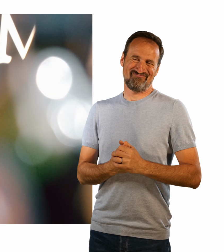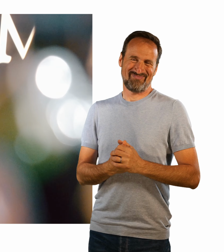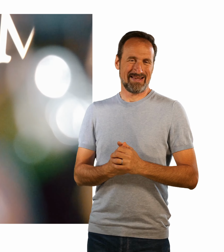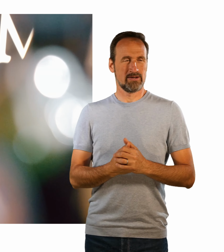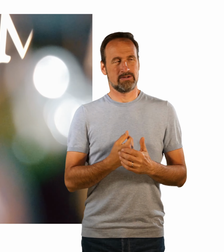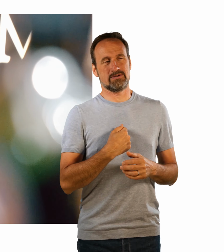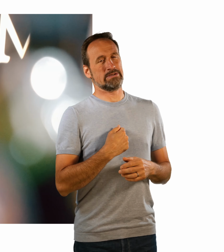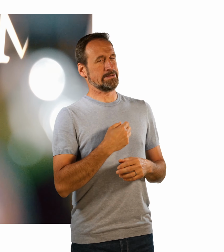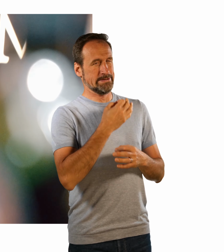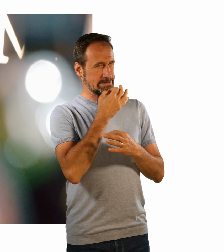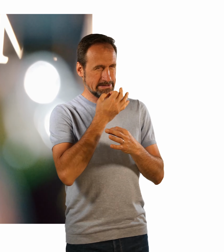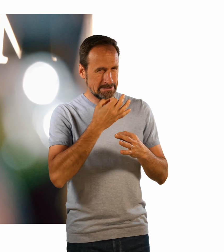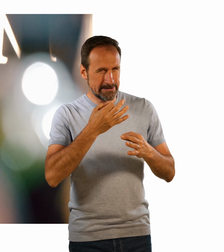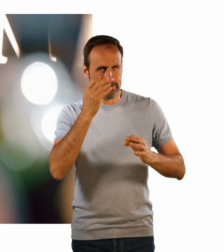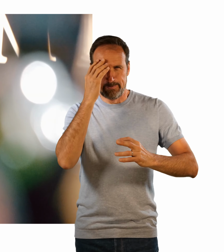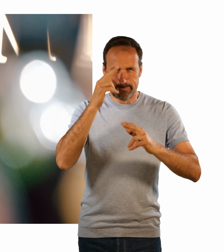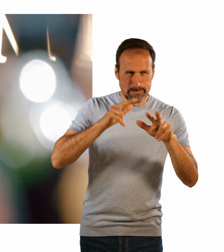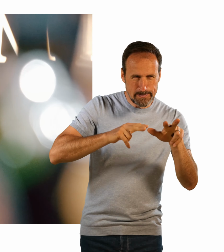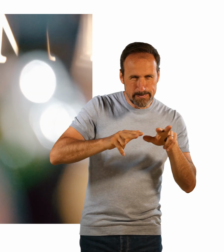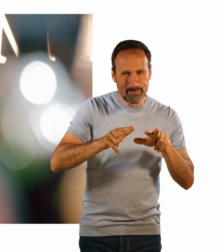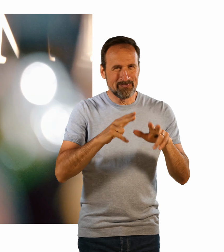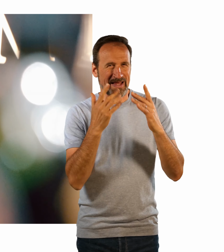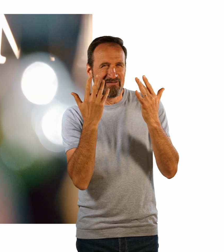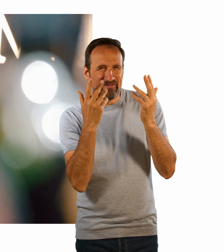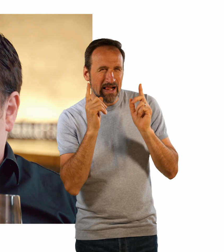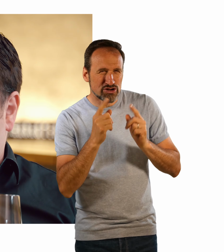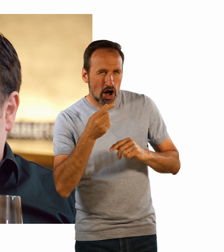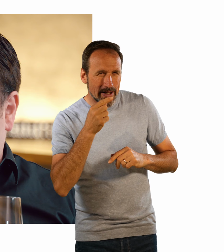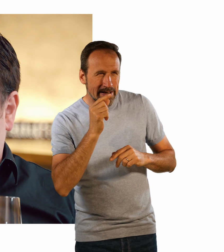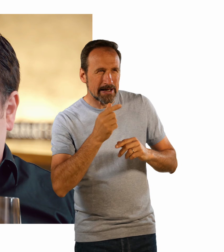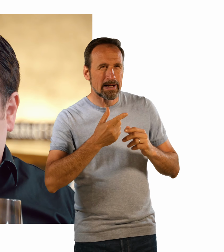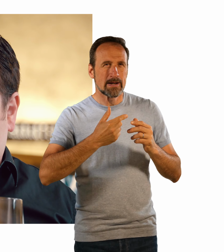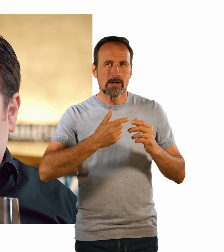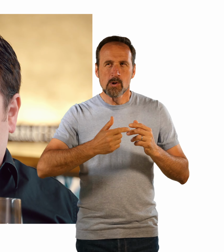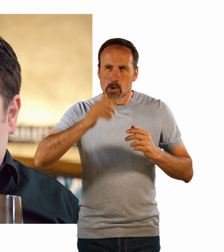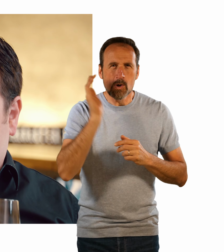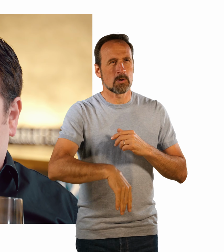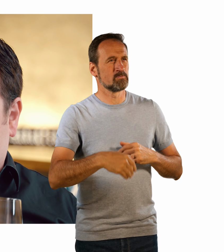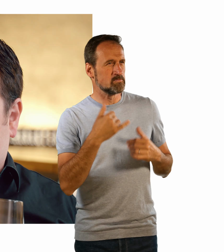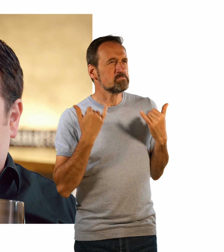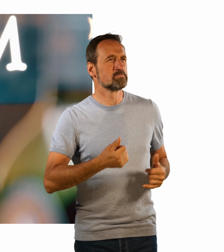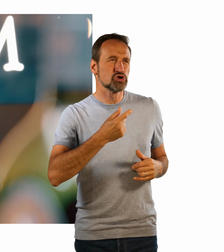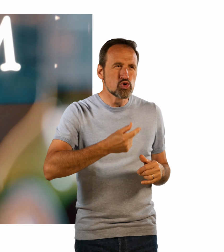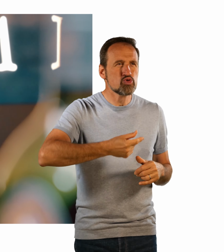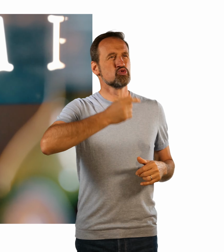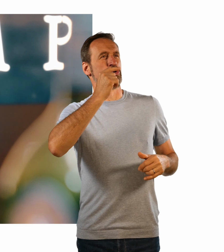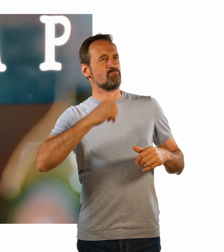Ich war wirklich sehr strategisch. Ich war sehr bedacht, wie viel trinke ich denn jetzt? Ich trinke jetzt mal ordentlich.